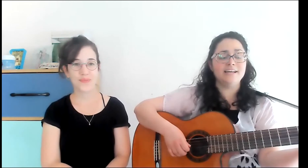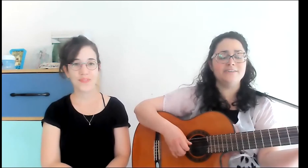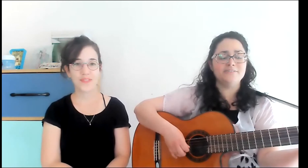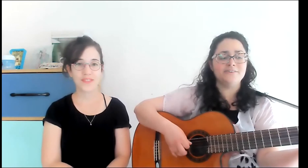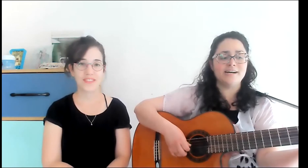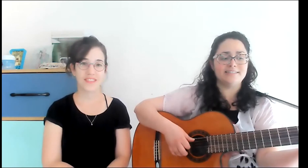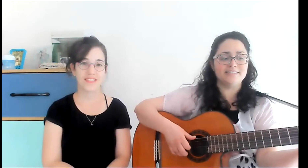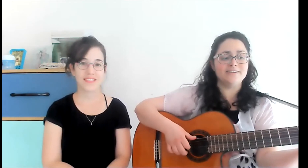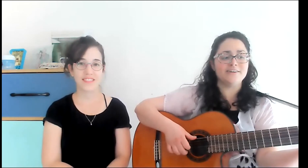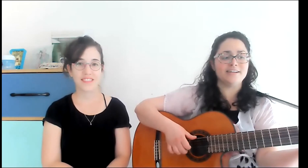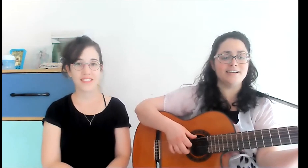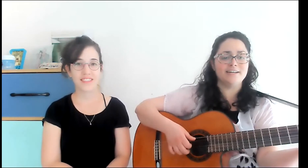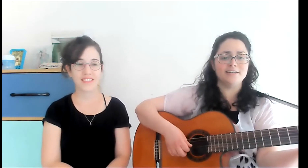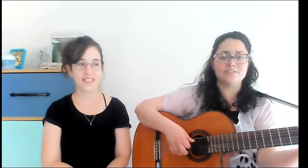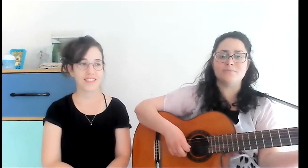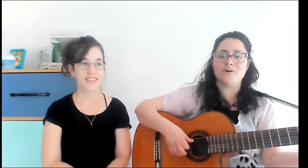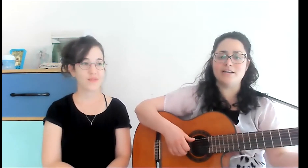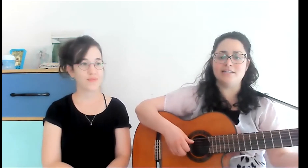ביתנו התינוקת, שמור לי